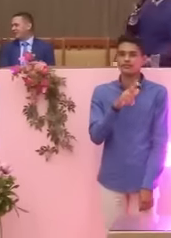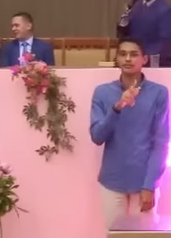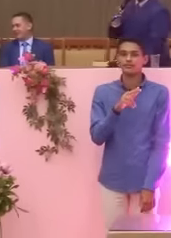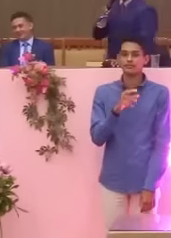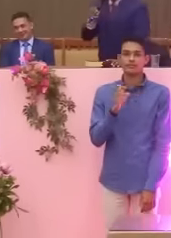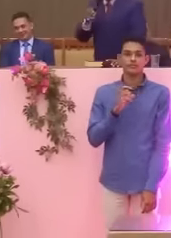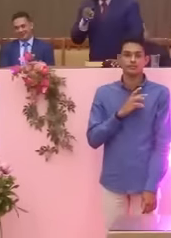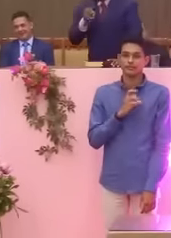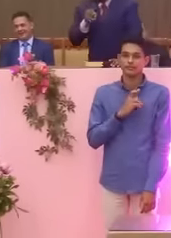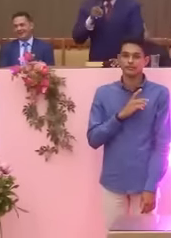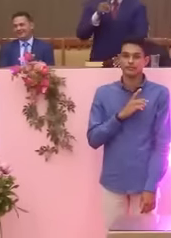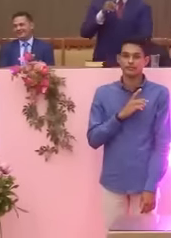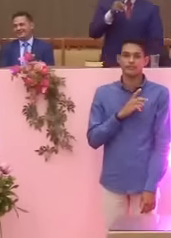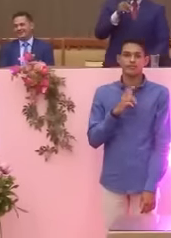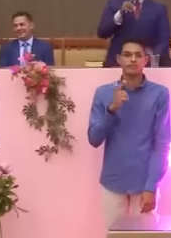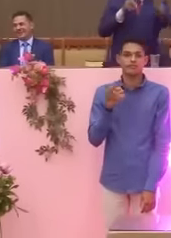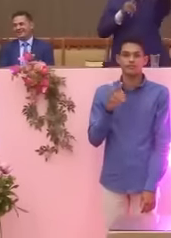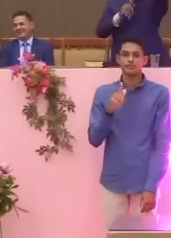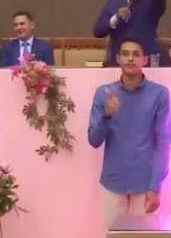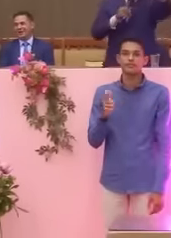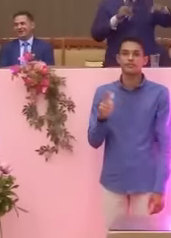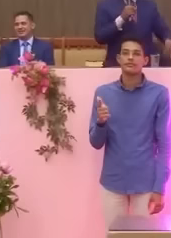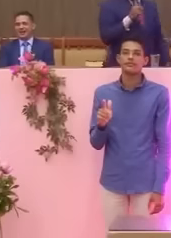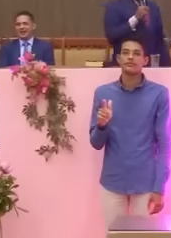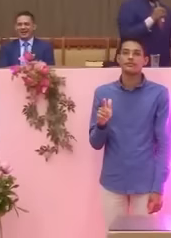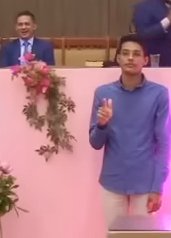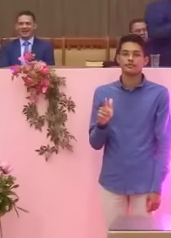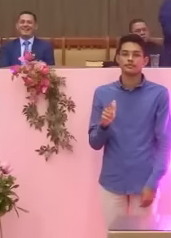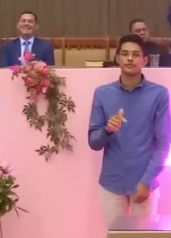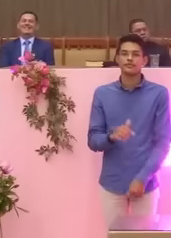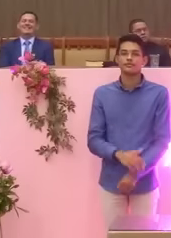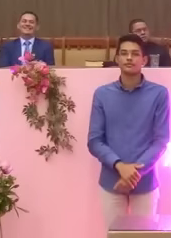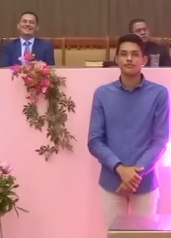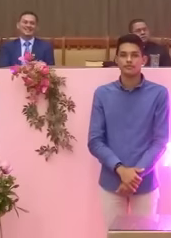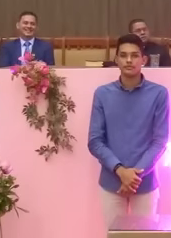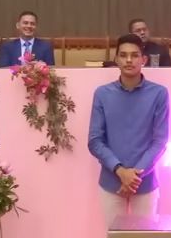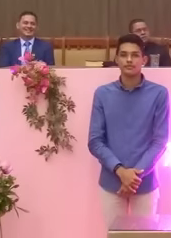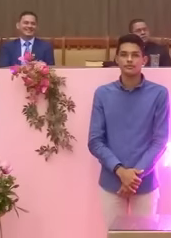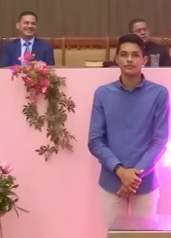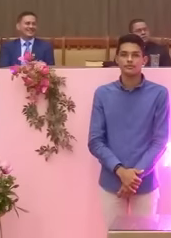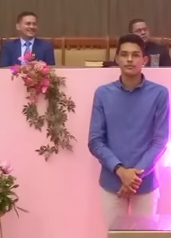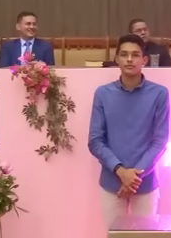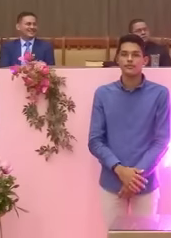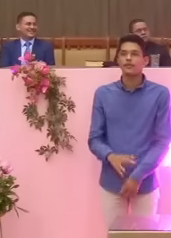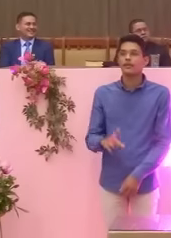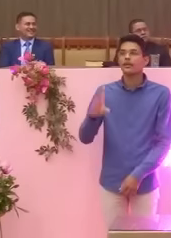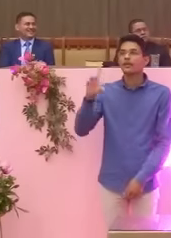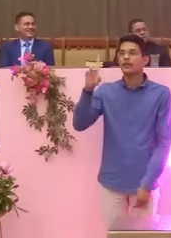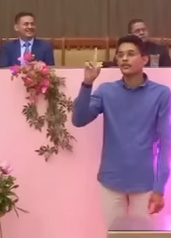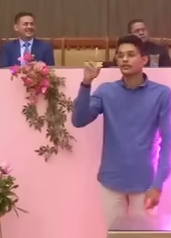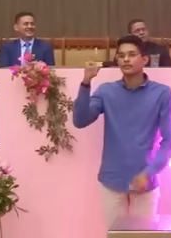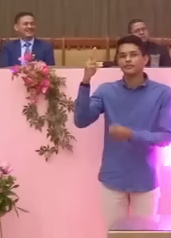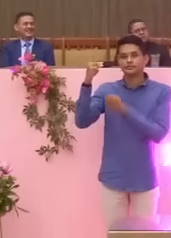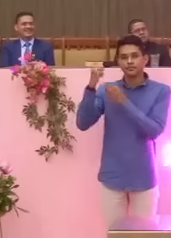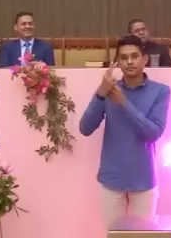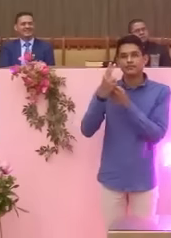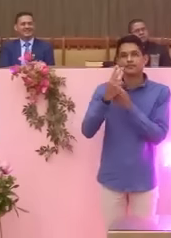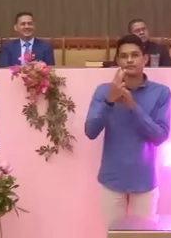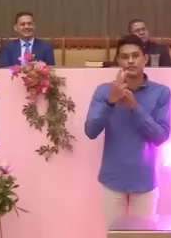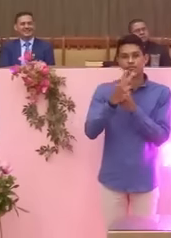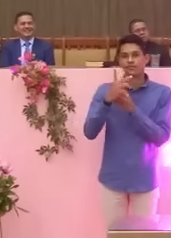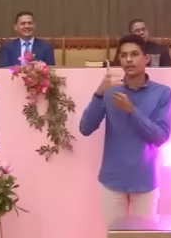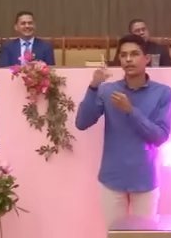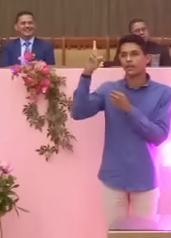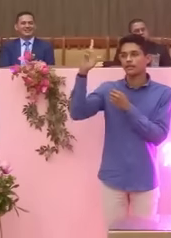noturno tá legal com ele senta a sombra do onipotente tá legal com ele as